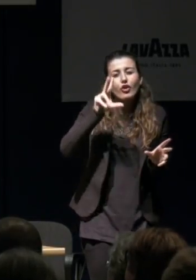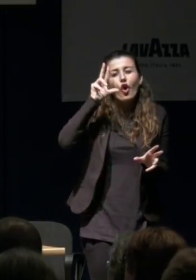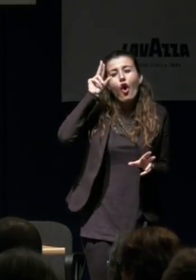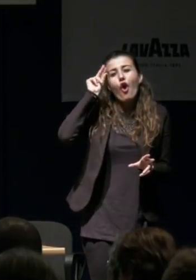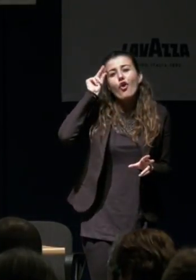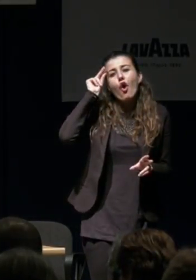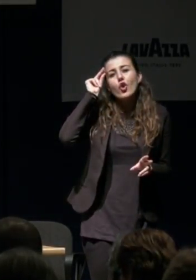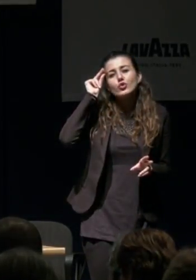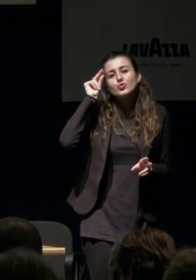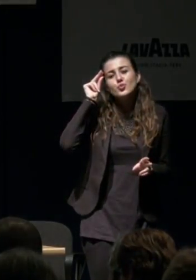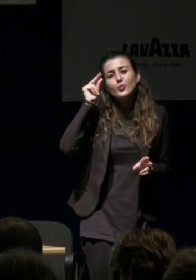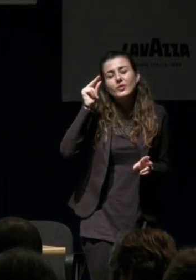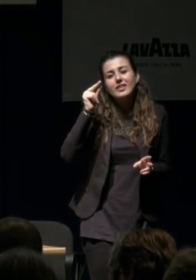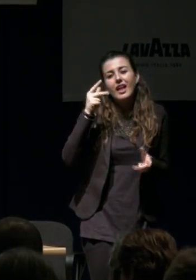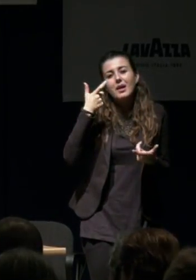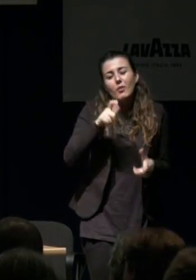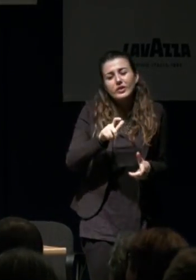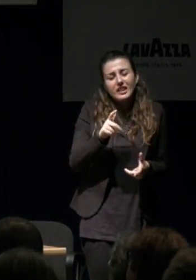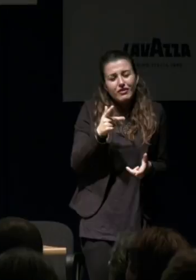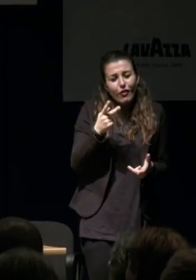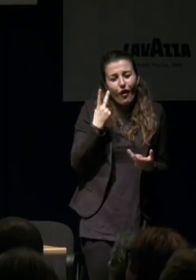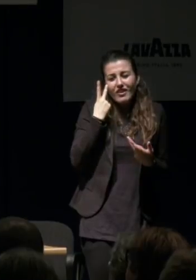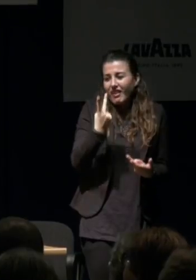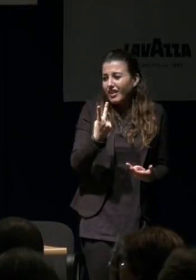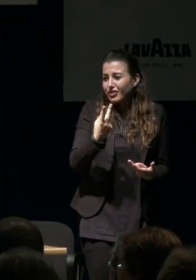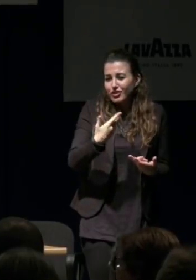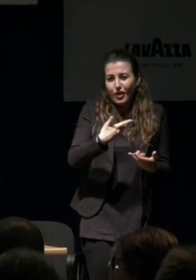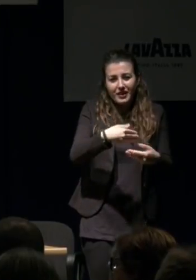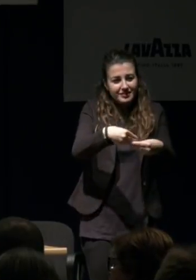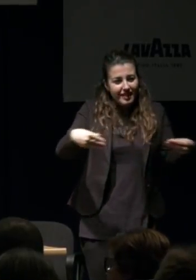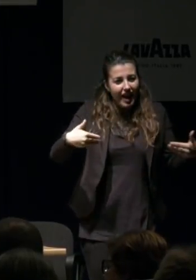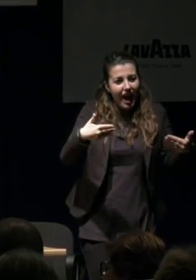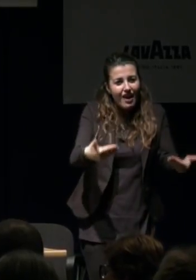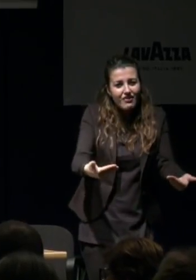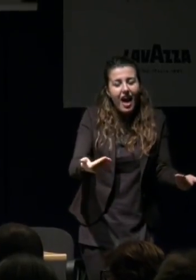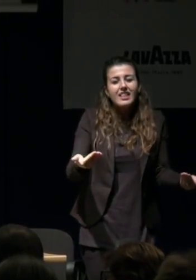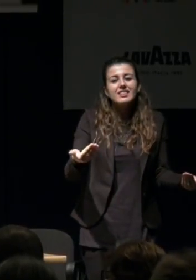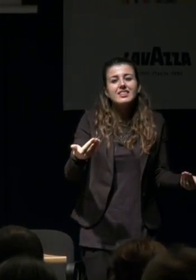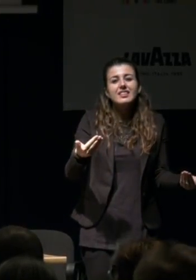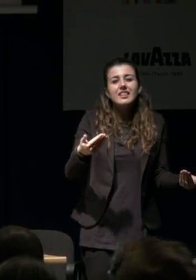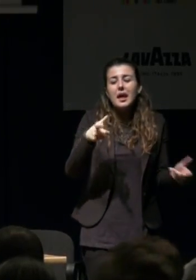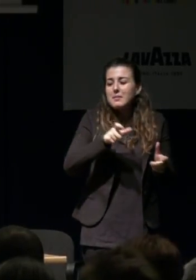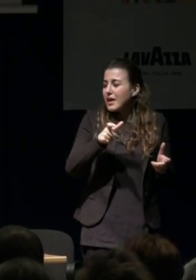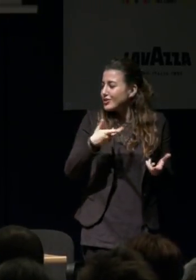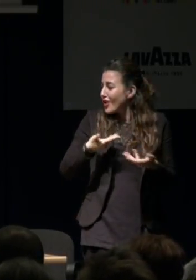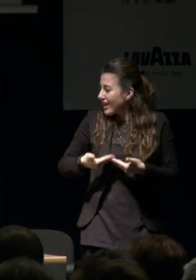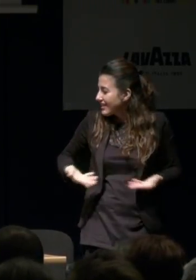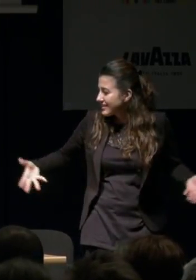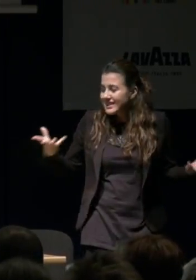di che vedo davanti il che le persone che stanno di qua dalla scrivania